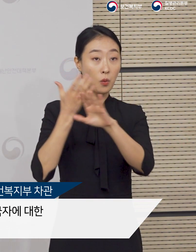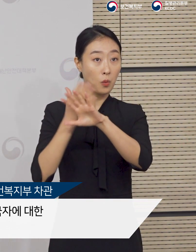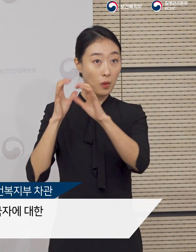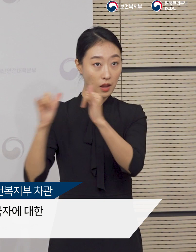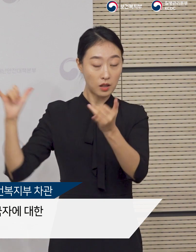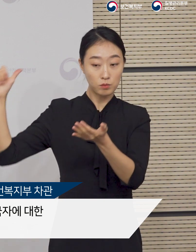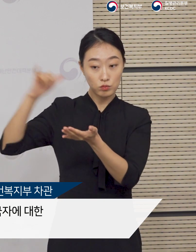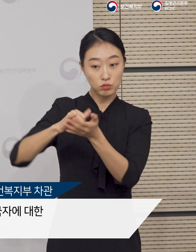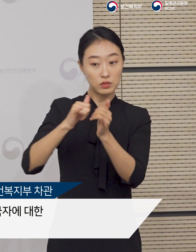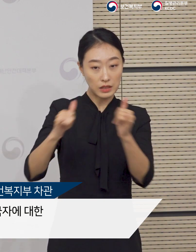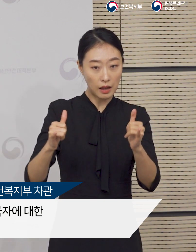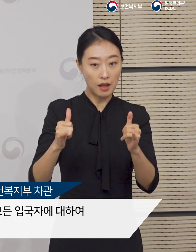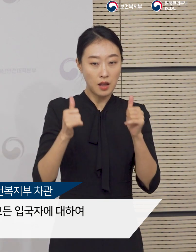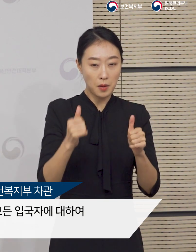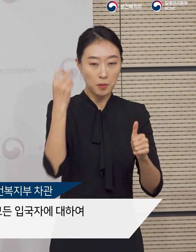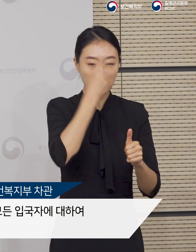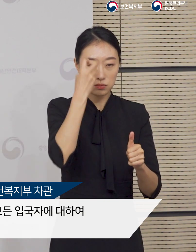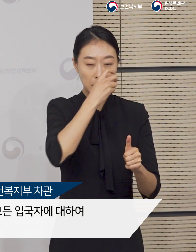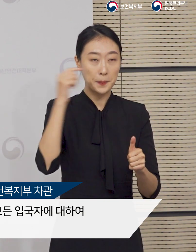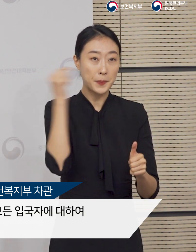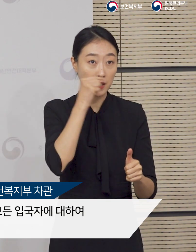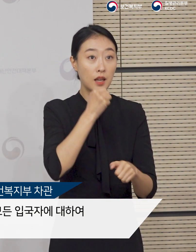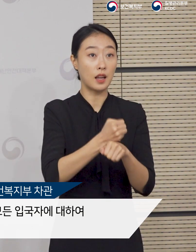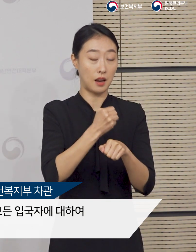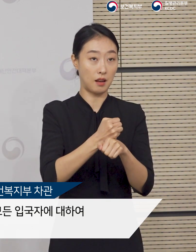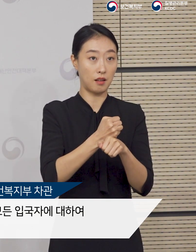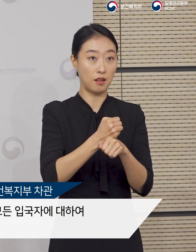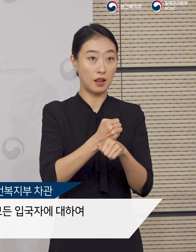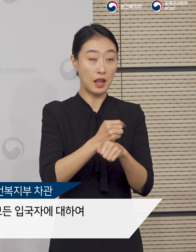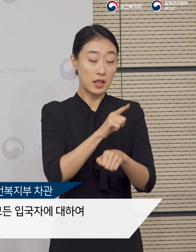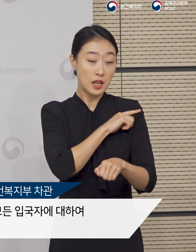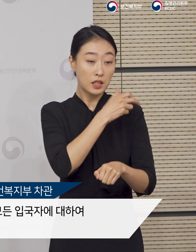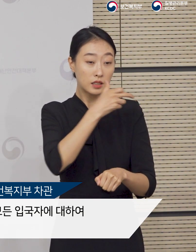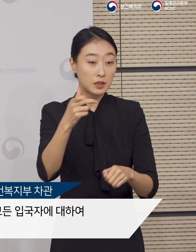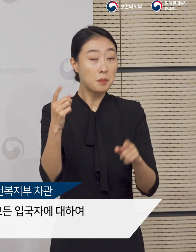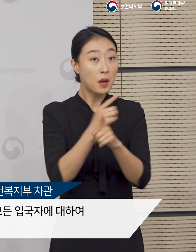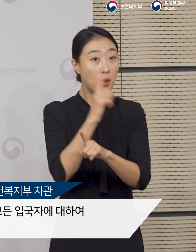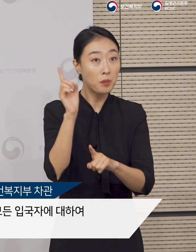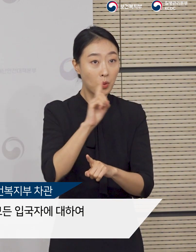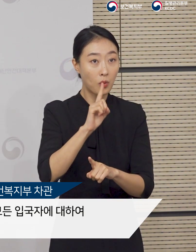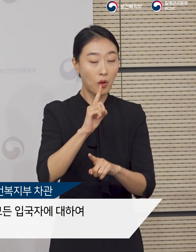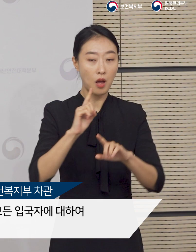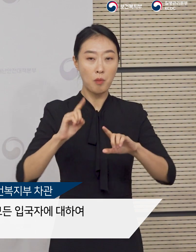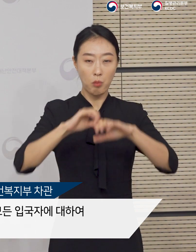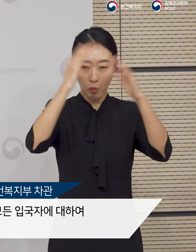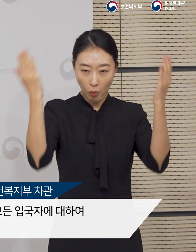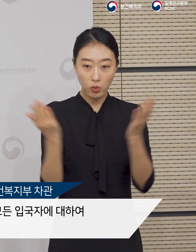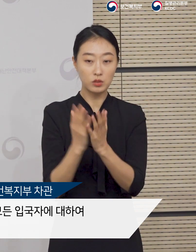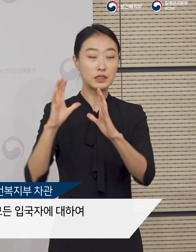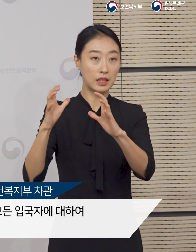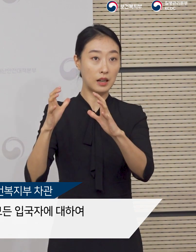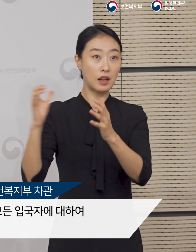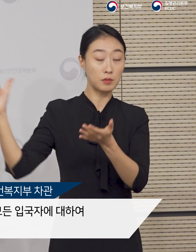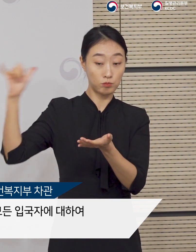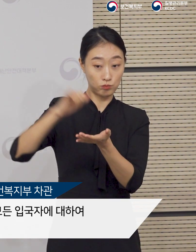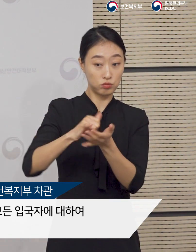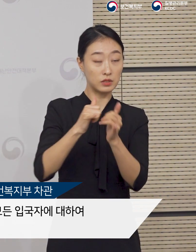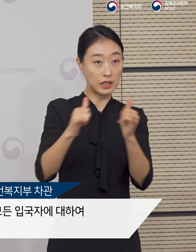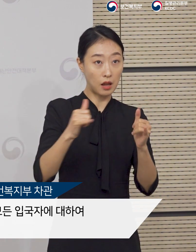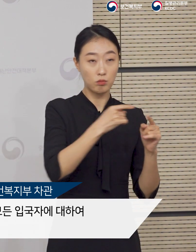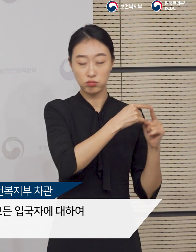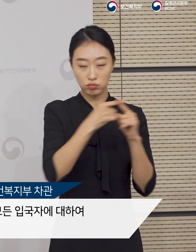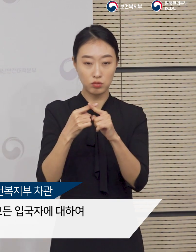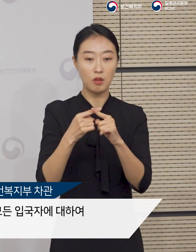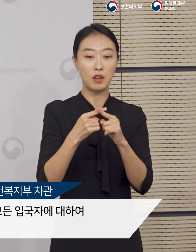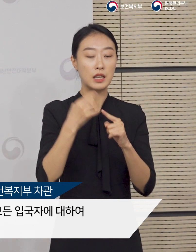대폭 강화하겠습니다. 가장 큰 변화는 전 세계 모든 나라에서 입국하는 모든 입국자에 대하여